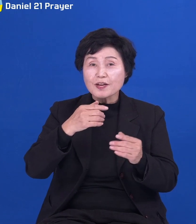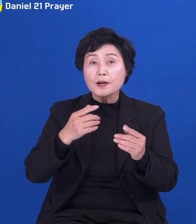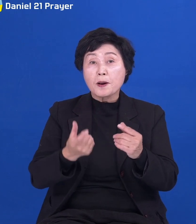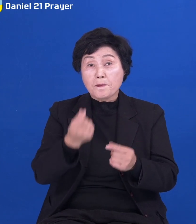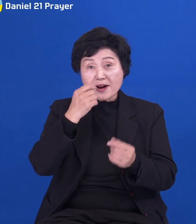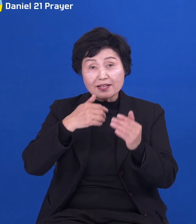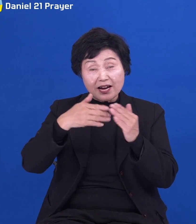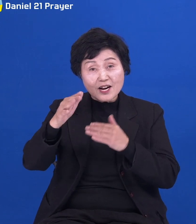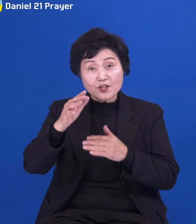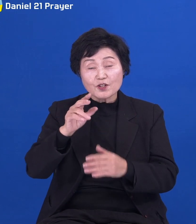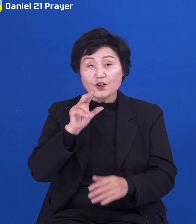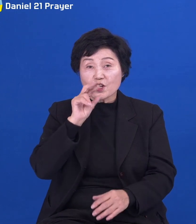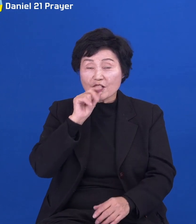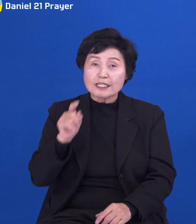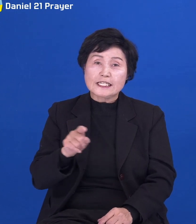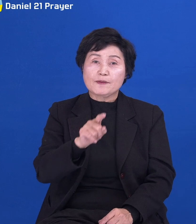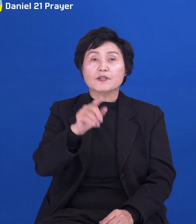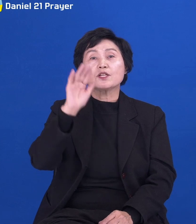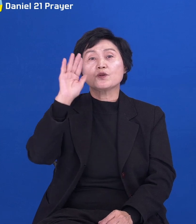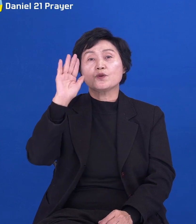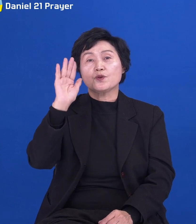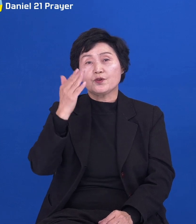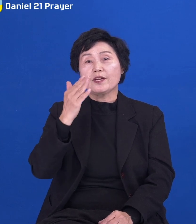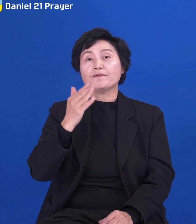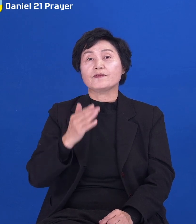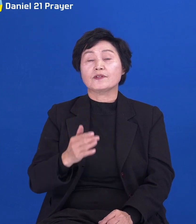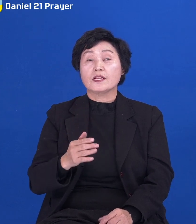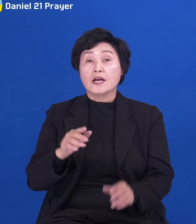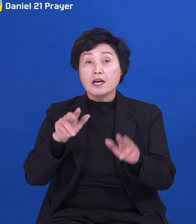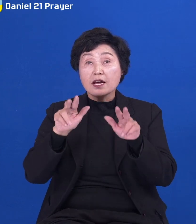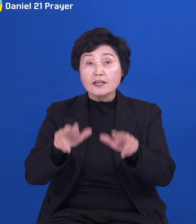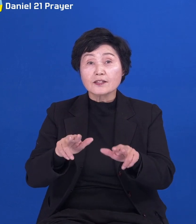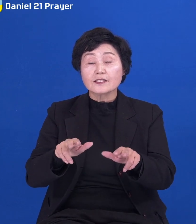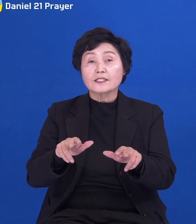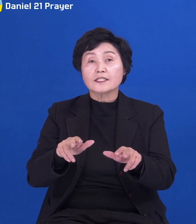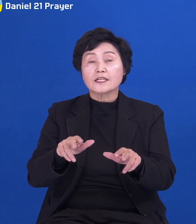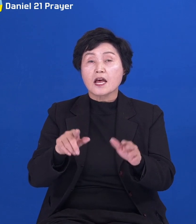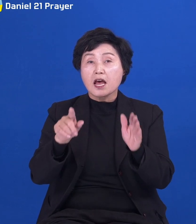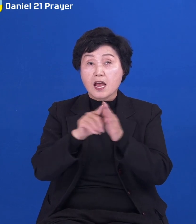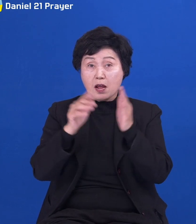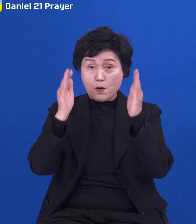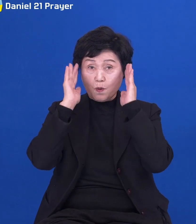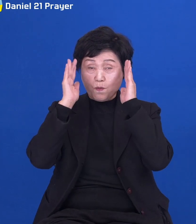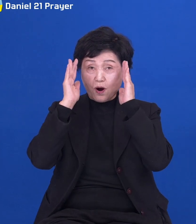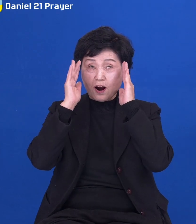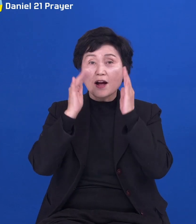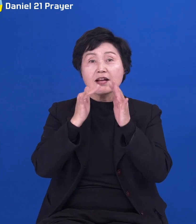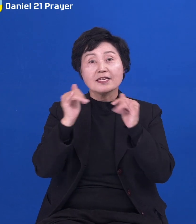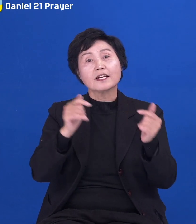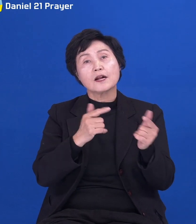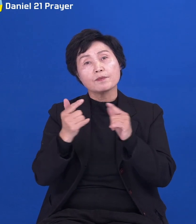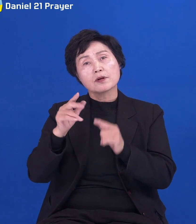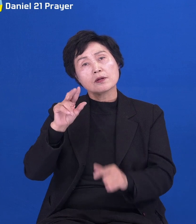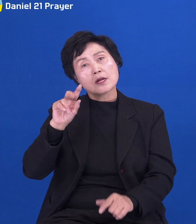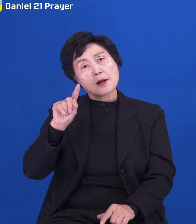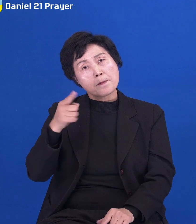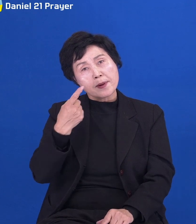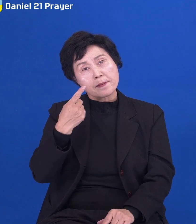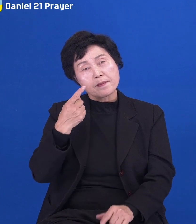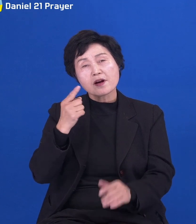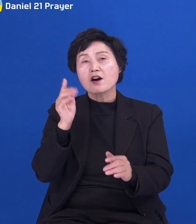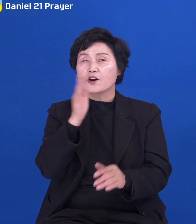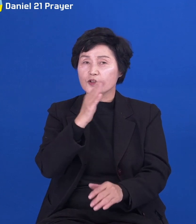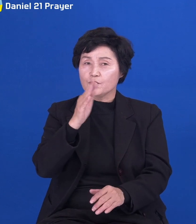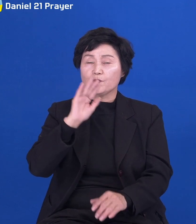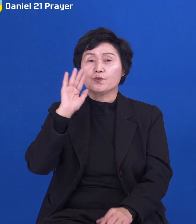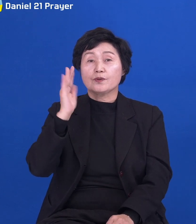것입니다. 현재 우리나라에 신학을 하고 있는 분들이 지금 100명 가까이 있습니다. 교단을 초월해서요.